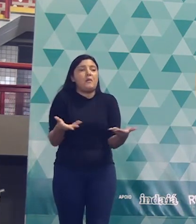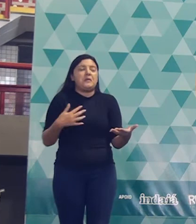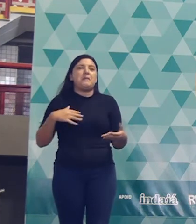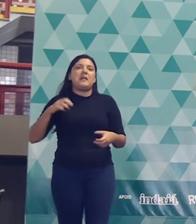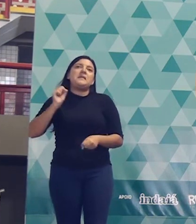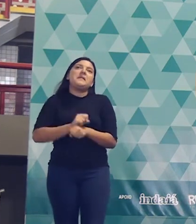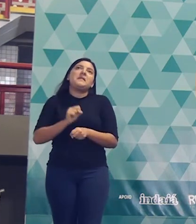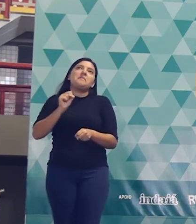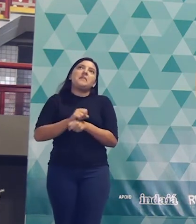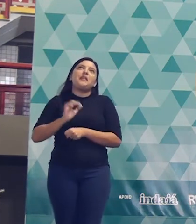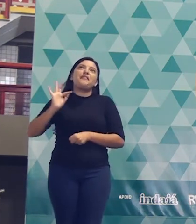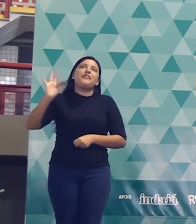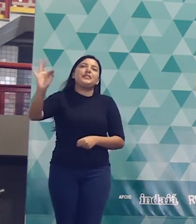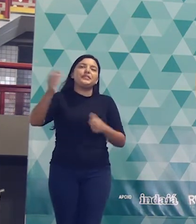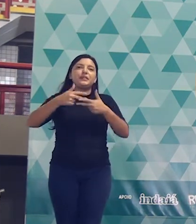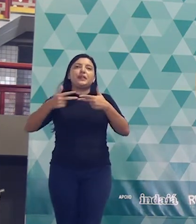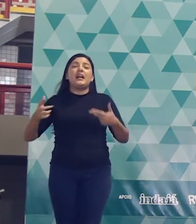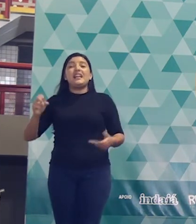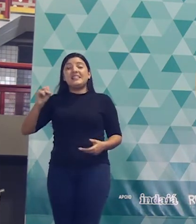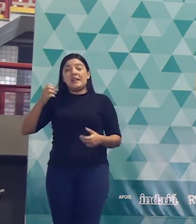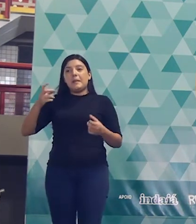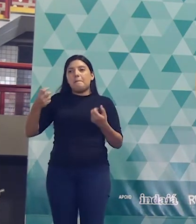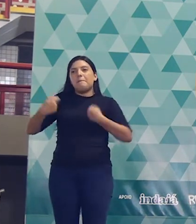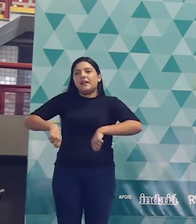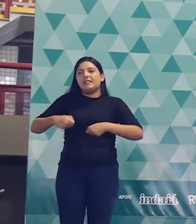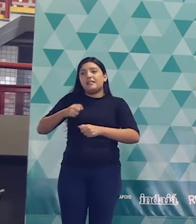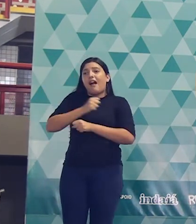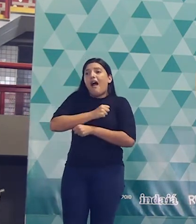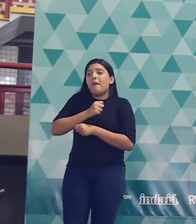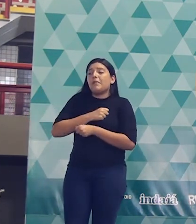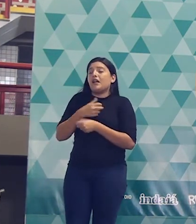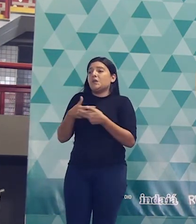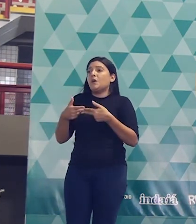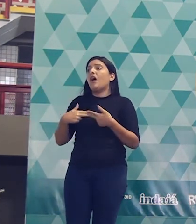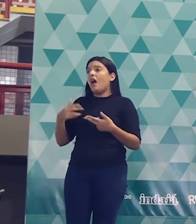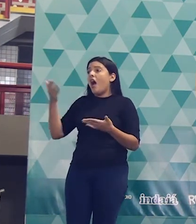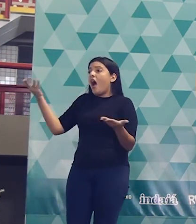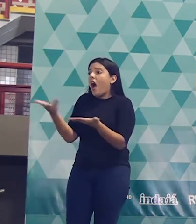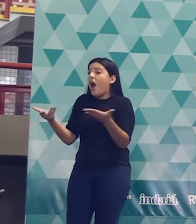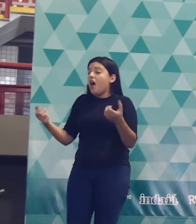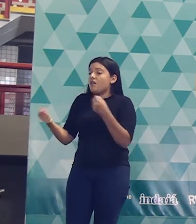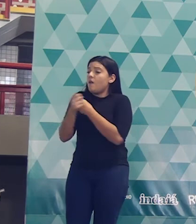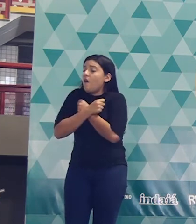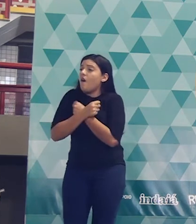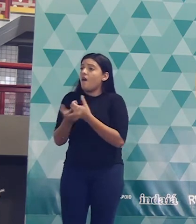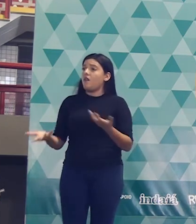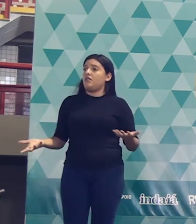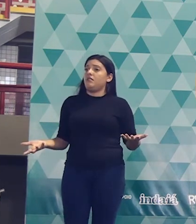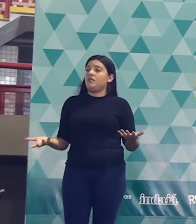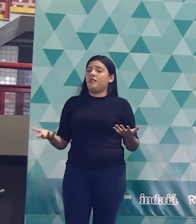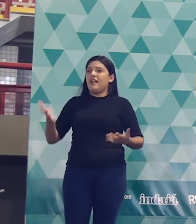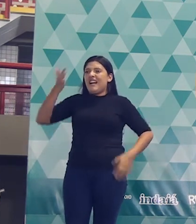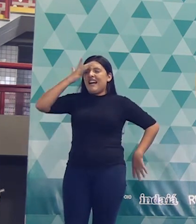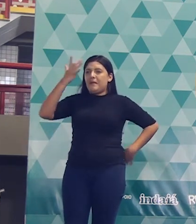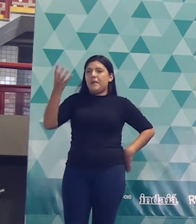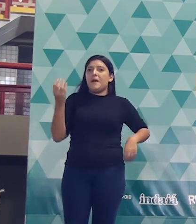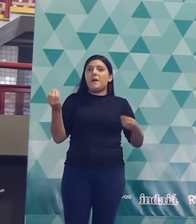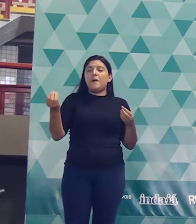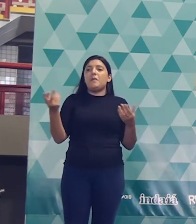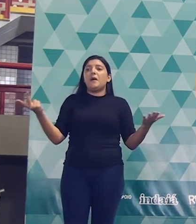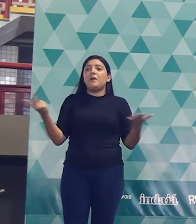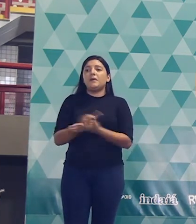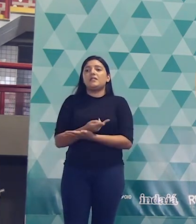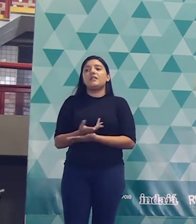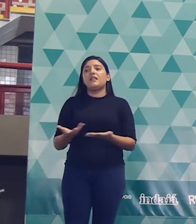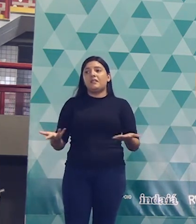certo? Se tem alguém precisando de um abraço, dê hoje, certo? Torture hoje não, que amanhã você pode conseguir o